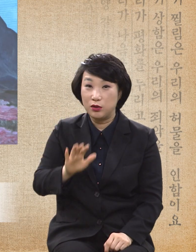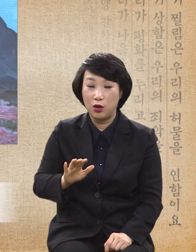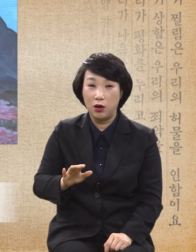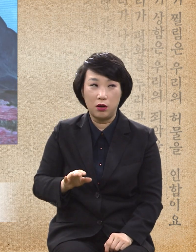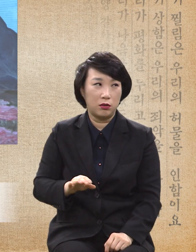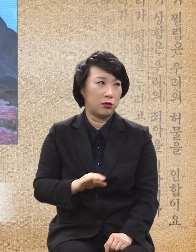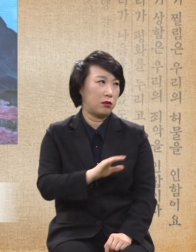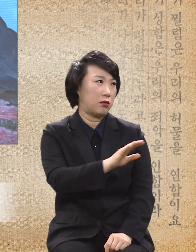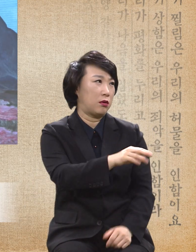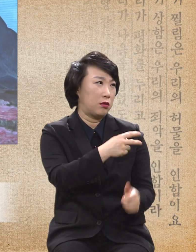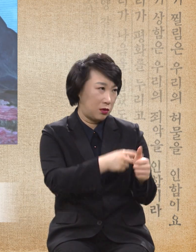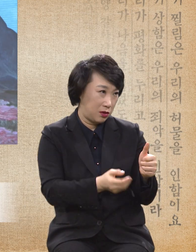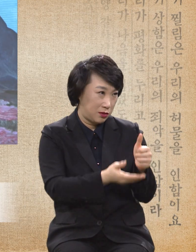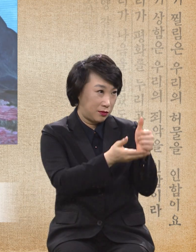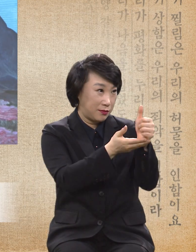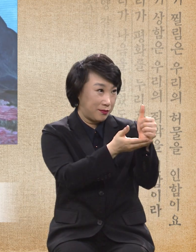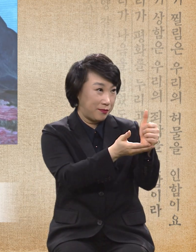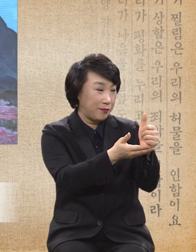선생님은